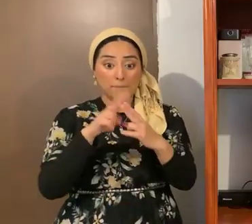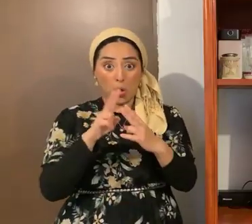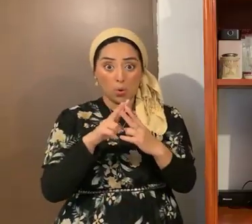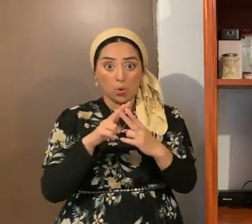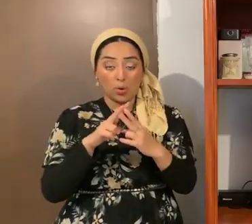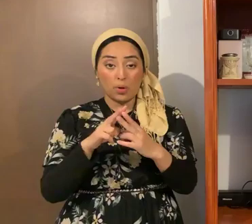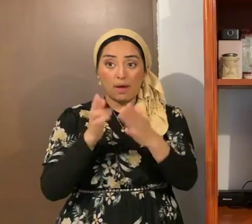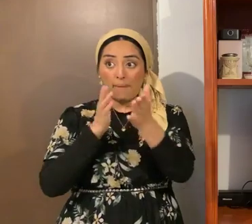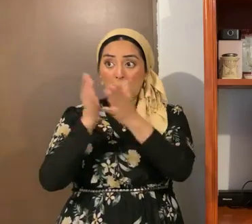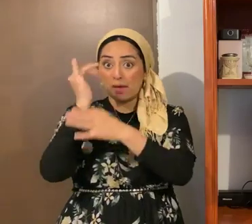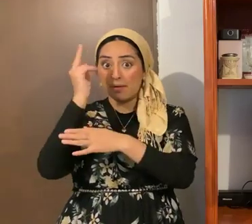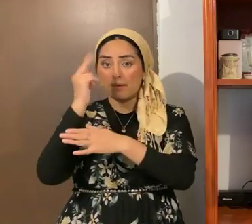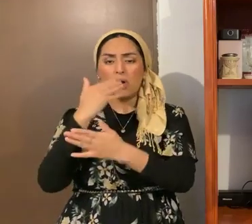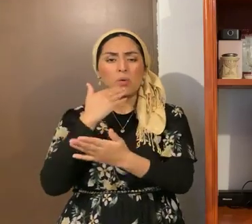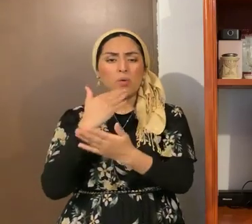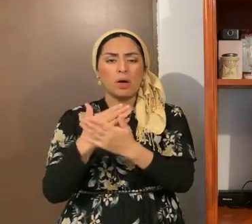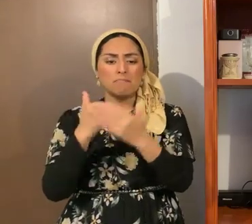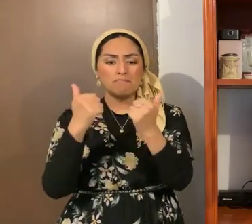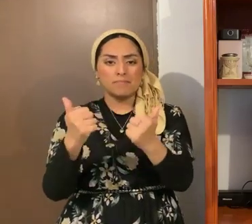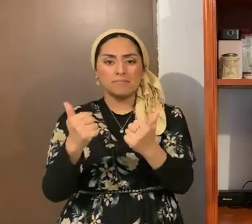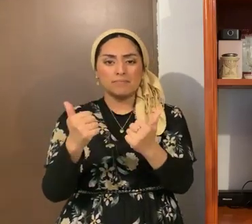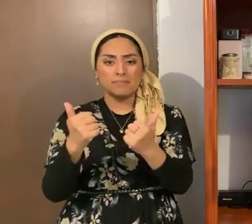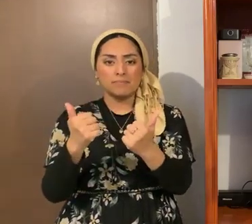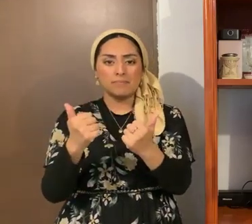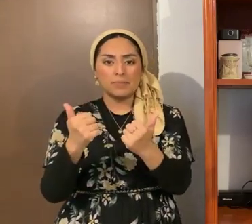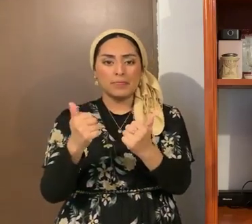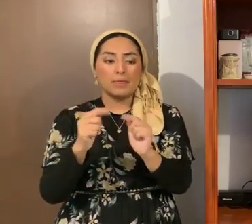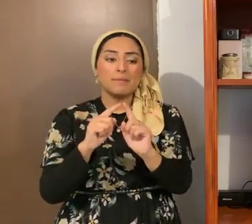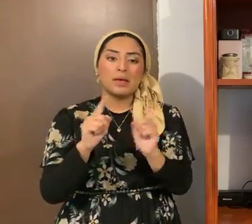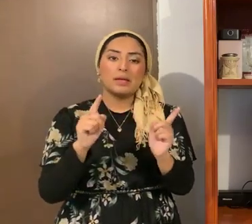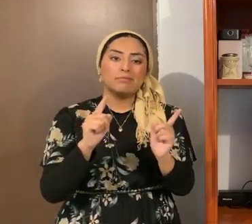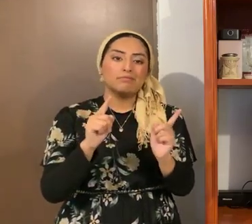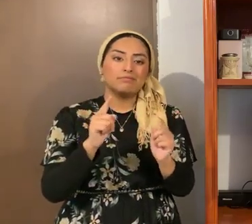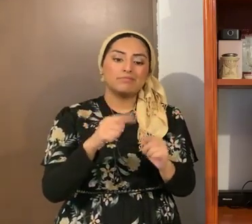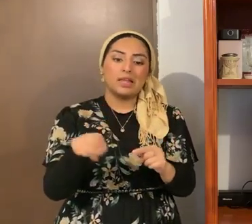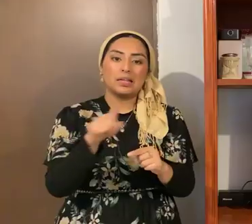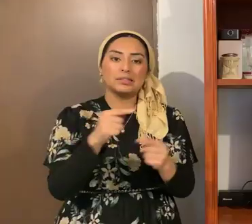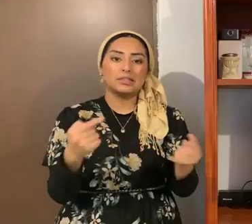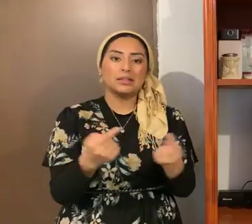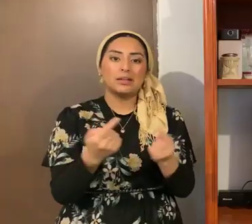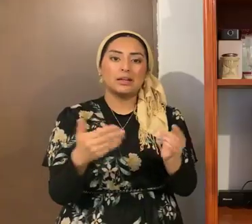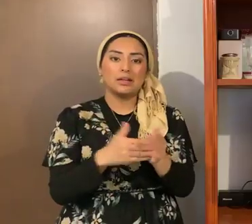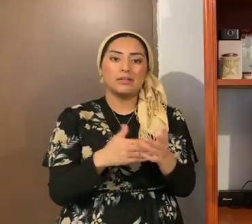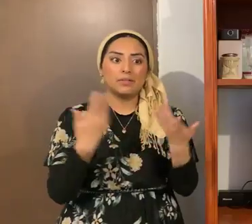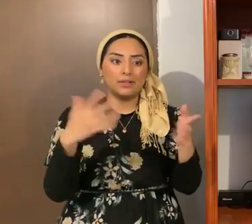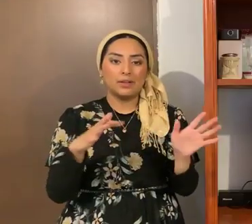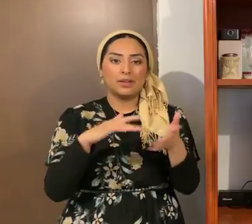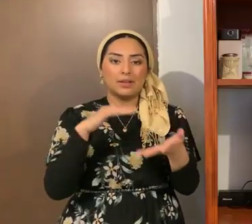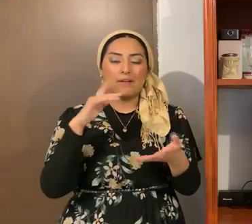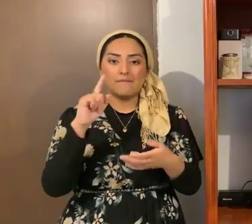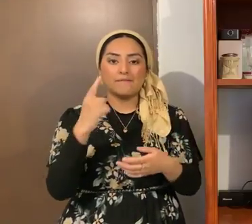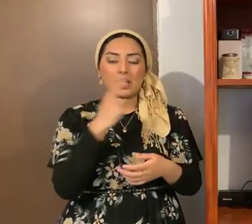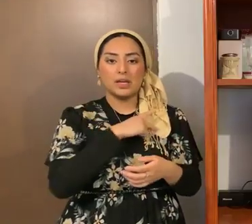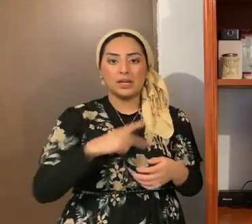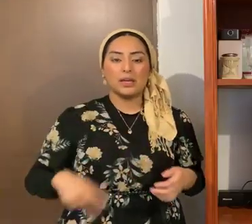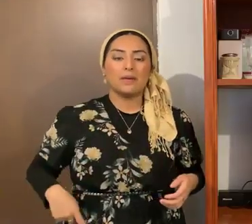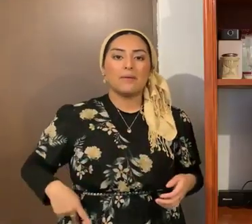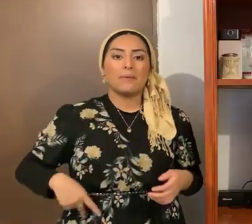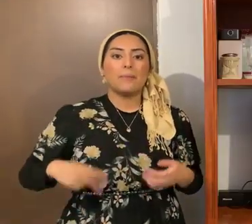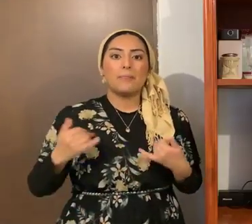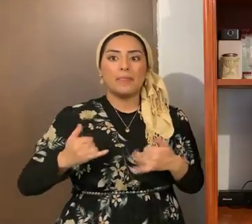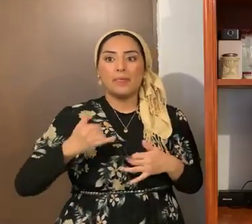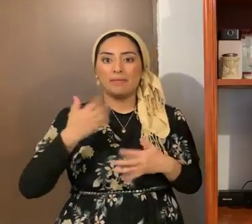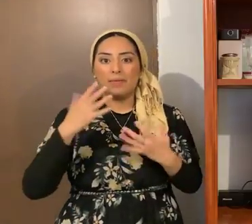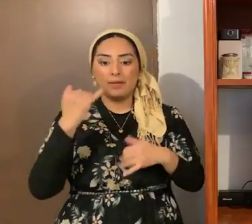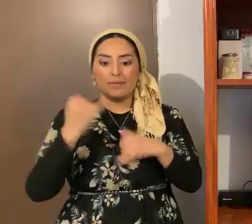Yahweh, vuestro Elohim, haréis bien. Pero desgraciadamente eso no se dio. Y ya hemos estudiado prácticamente Primera de Reyes y vamos